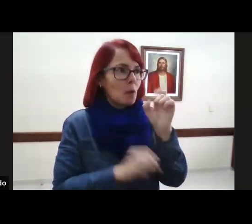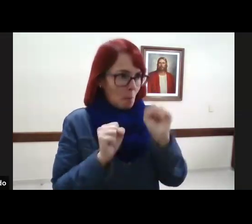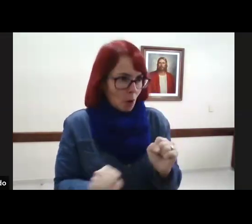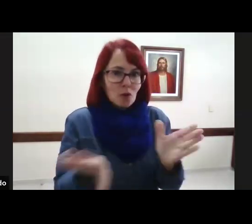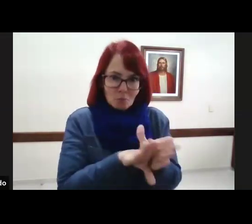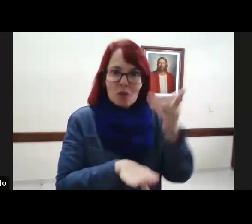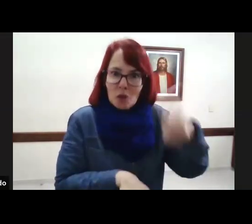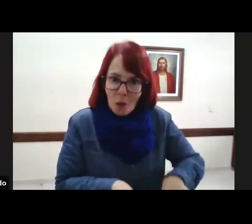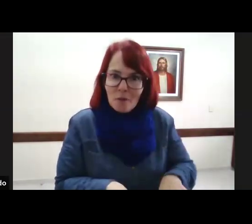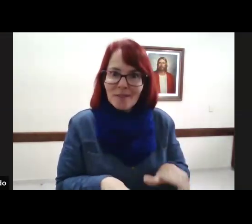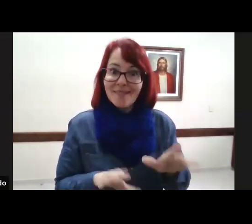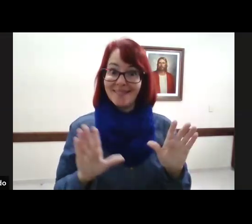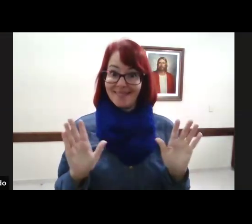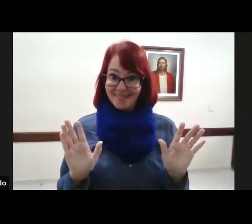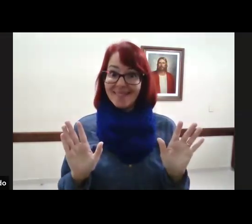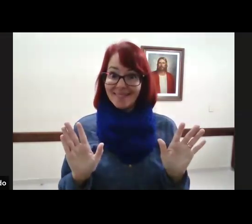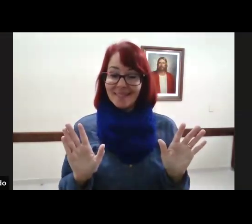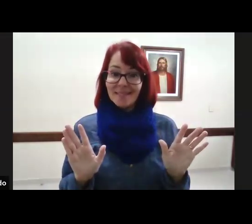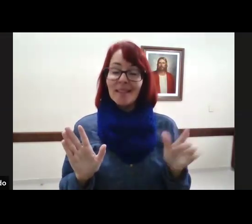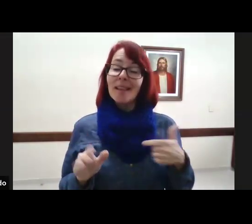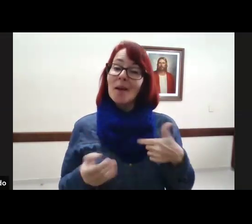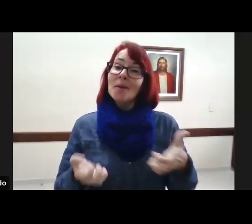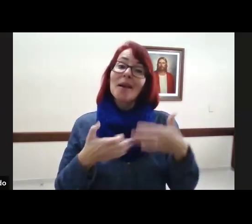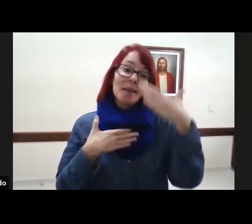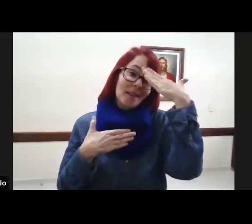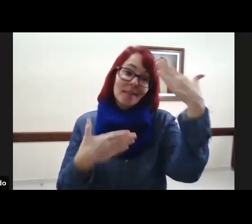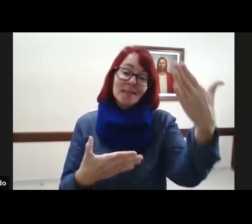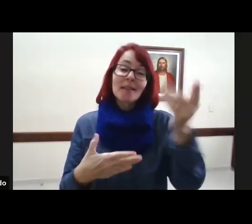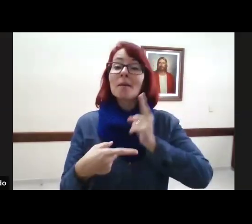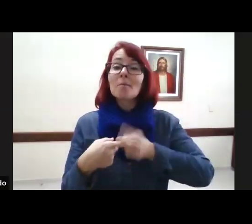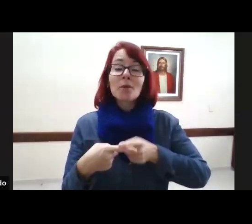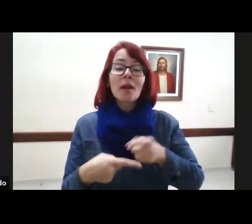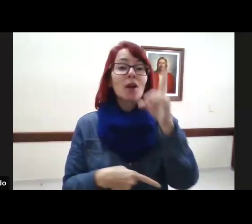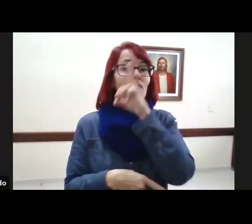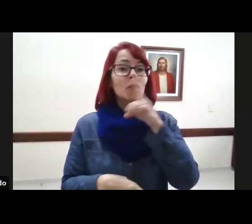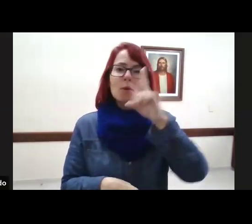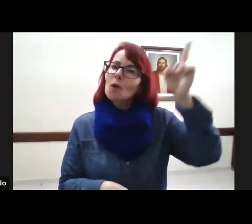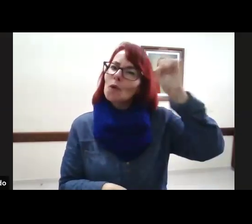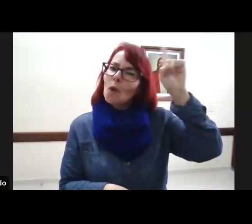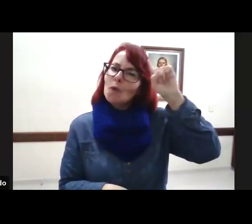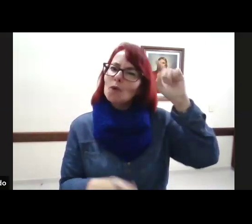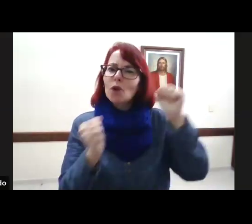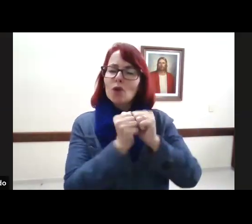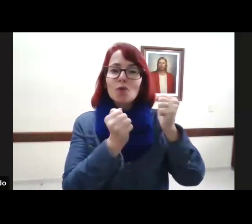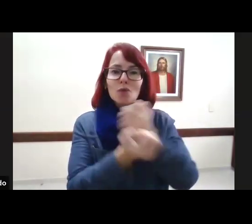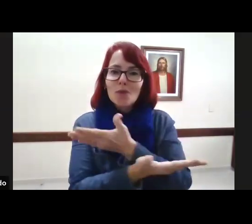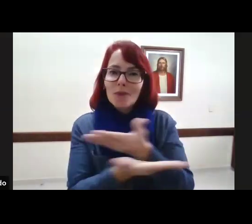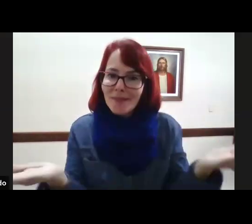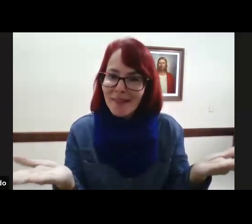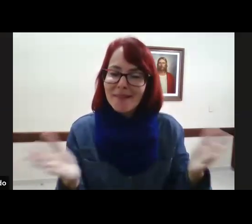lá?" E eu vim agradecer por estar todos os domingos aqui ao lado de a todos